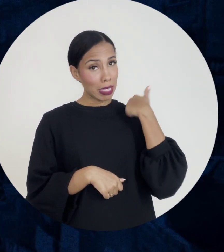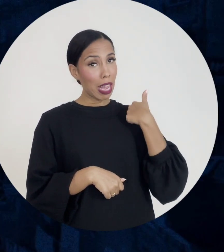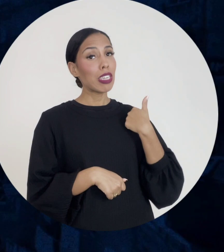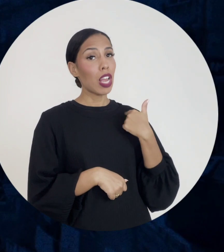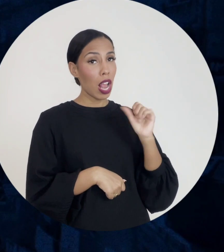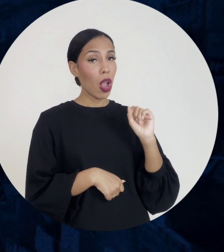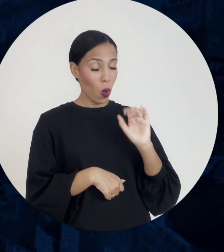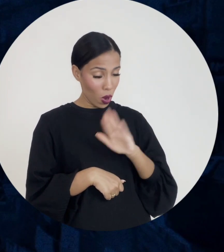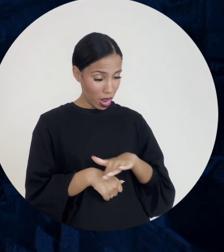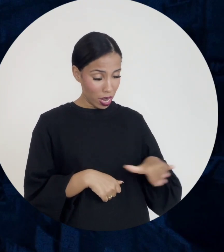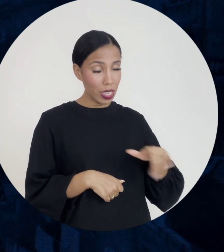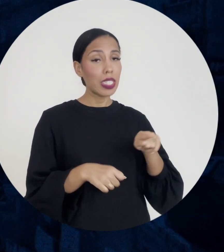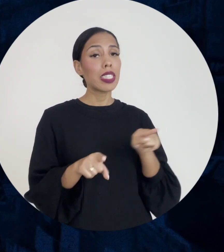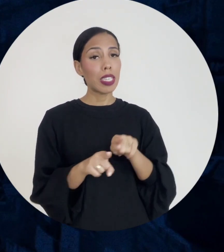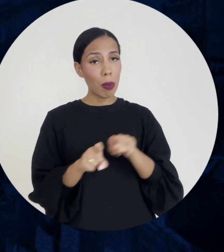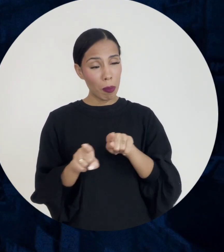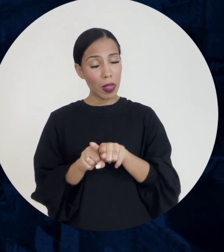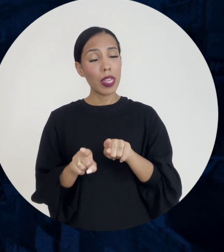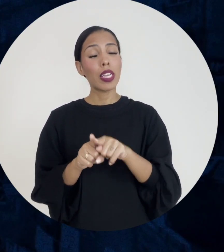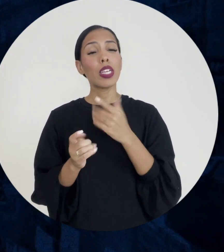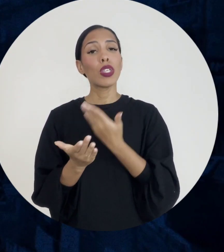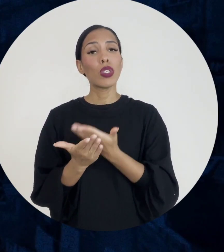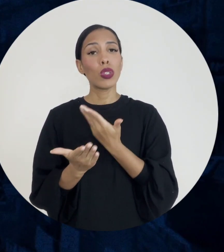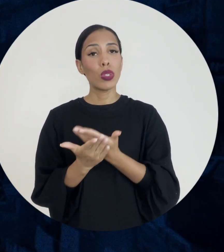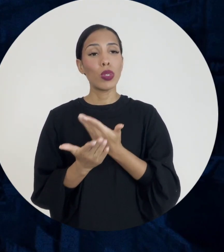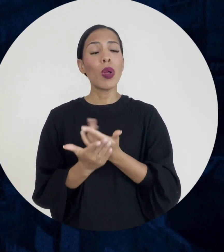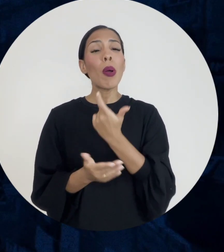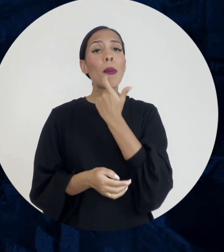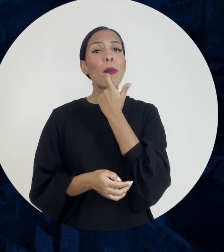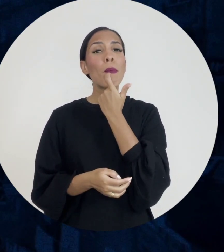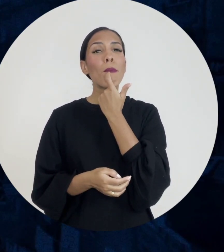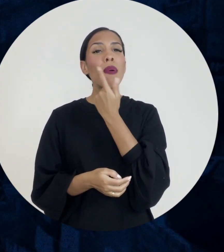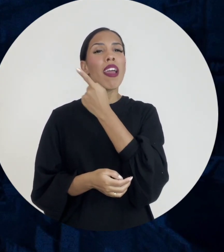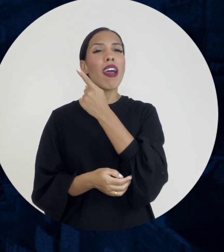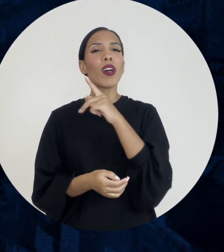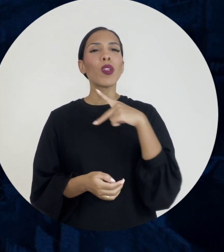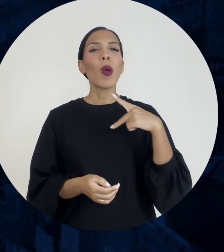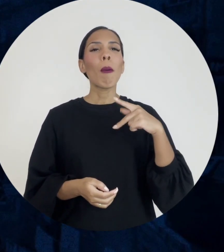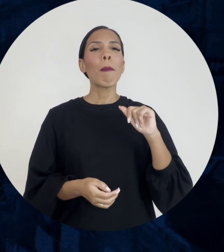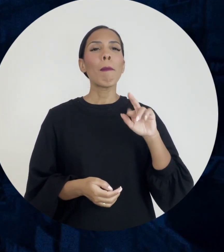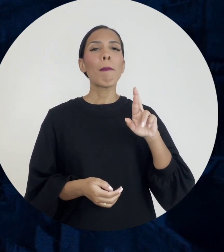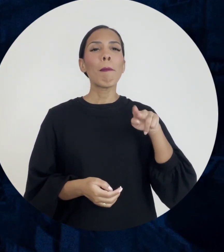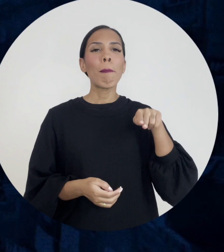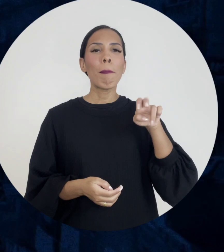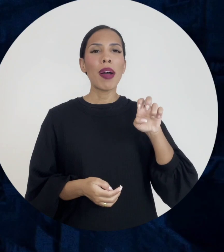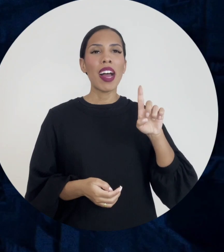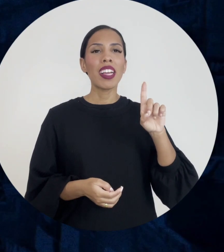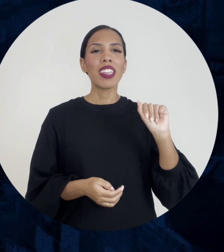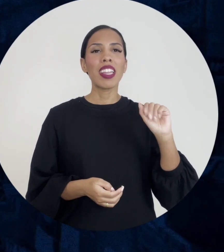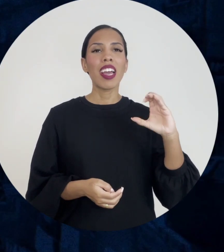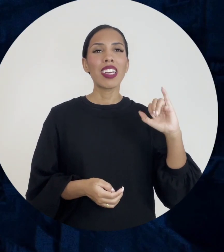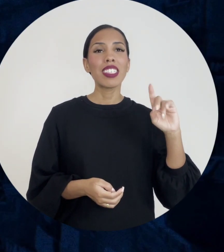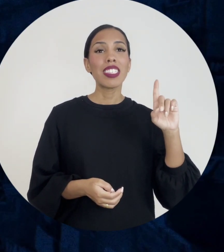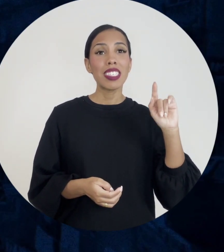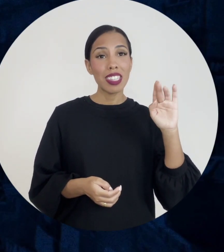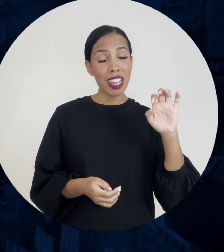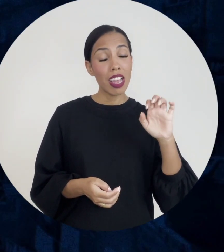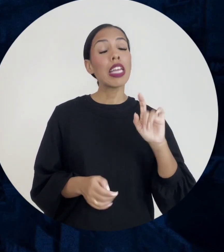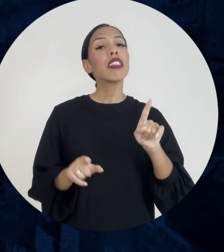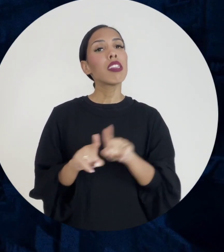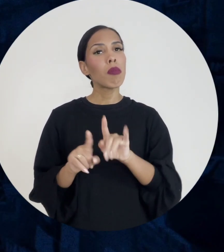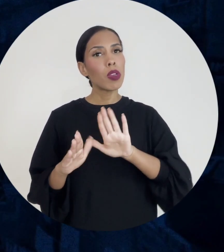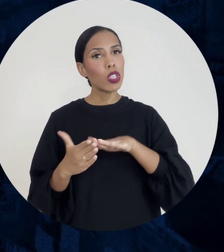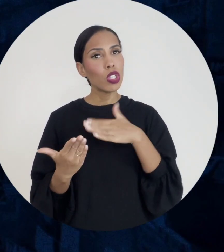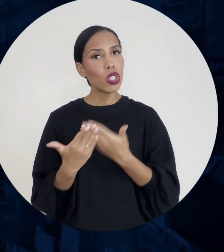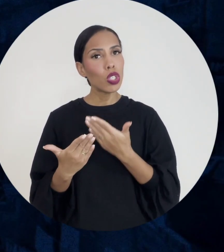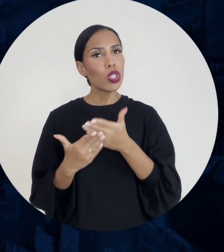ali perto do parque da cidade, tinha uma creche ali que também o uniforme era vermelhinho. Acho que